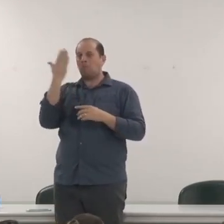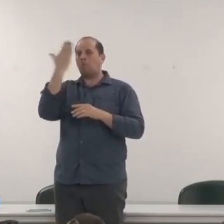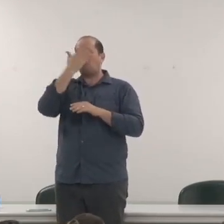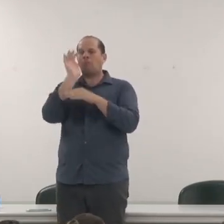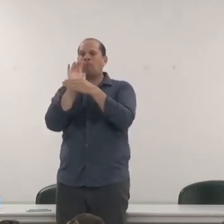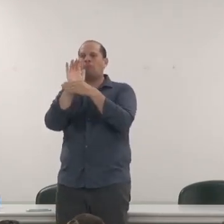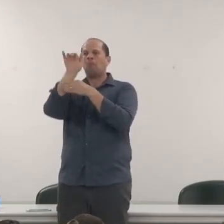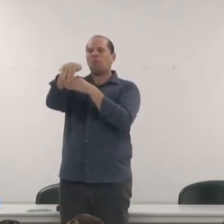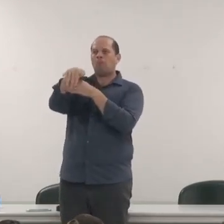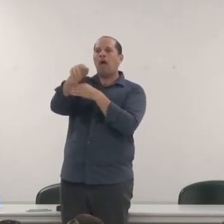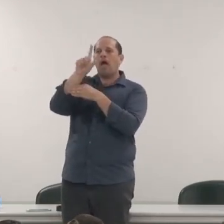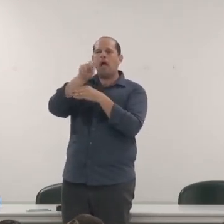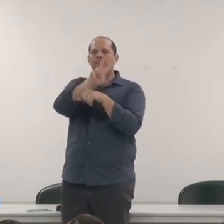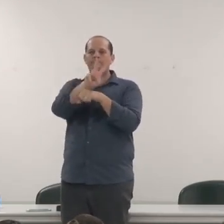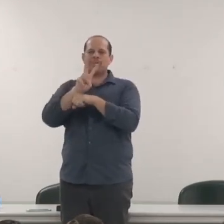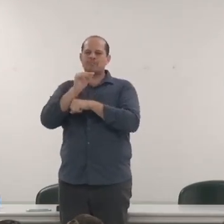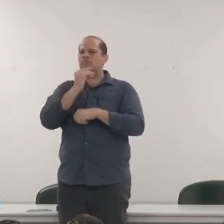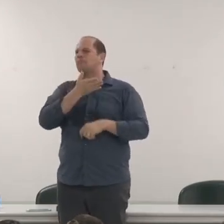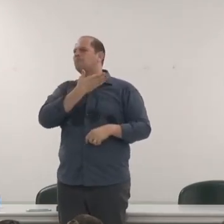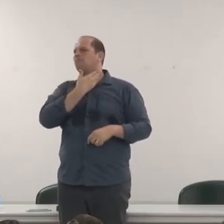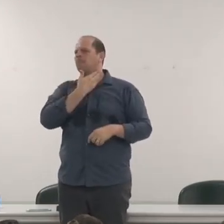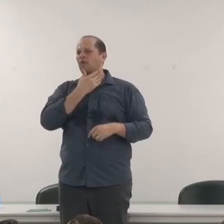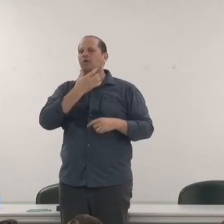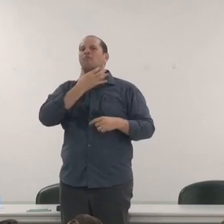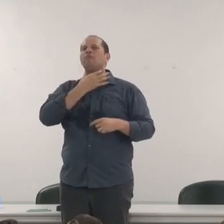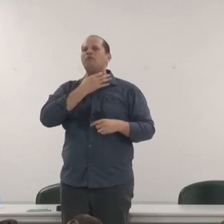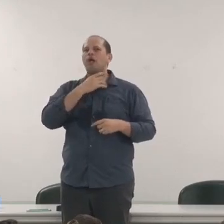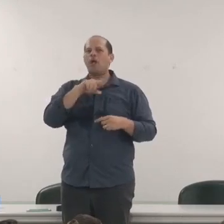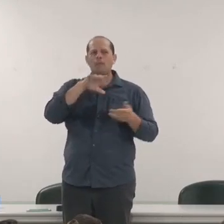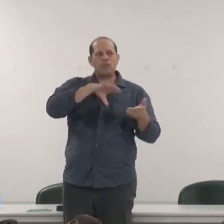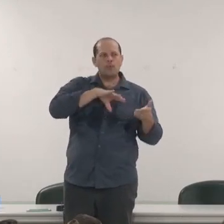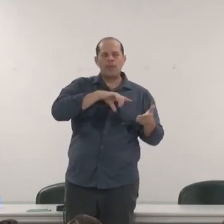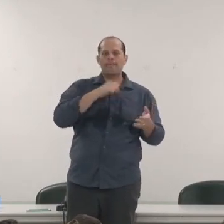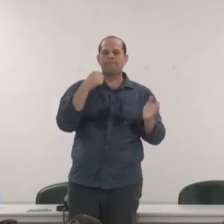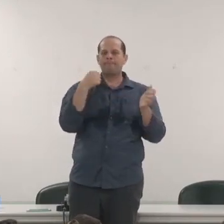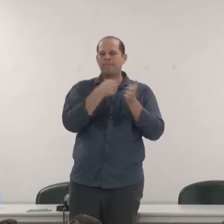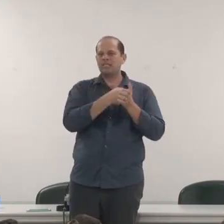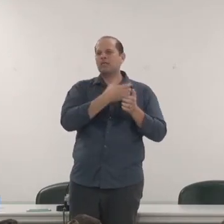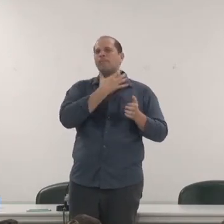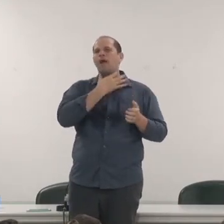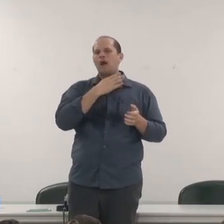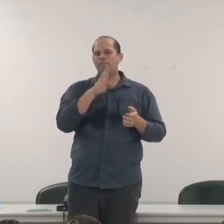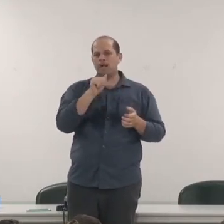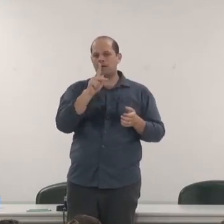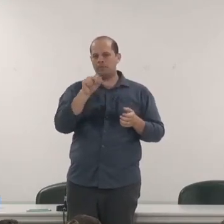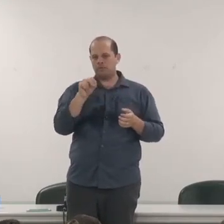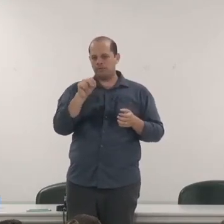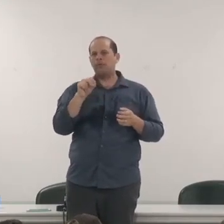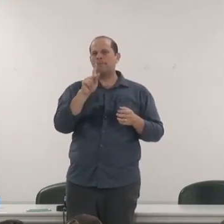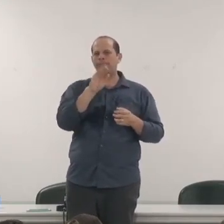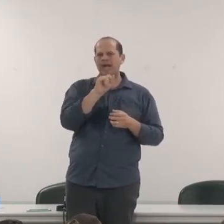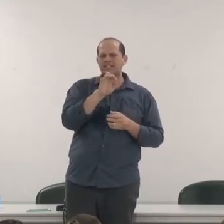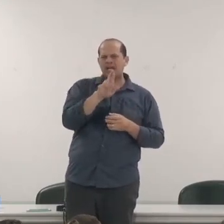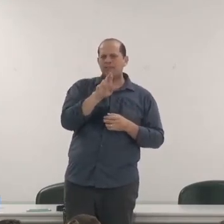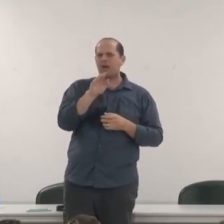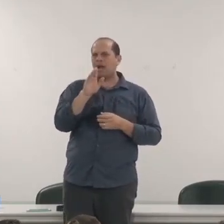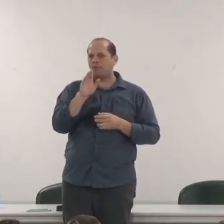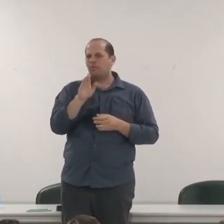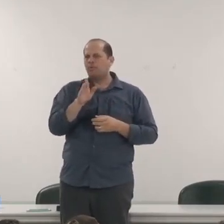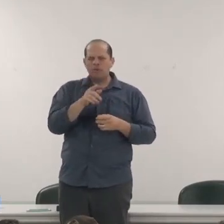papo, bate-papo. É um empréstimo que tem a ver com o português. A gente fala a expressão em português,